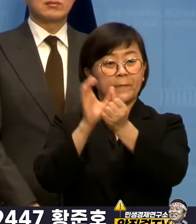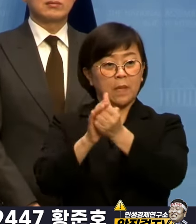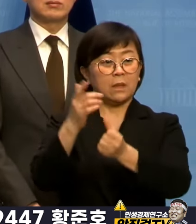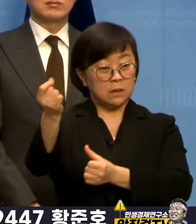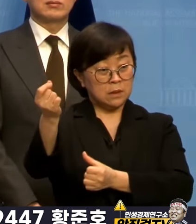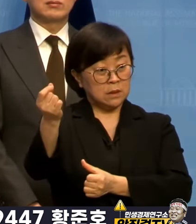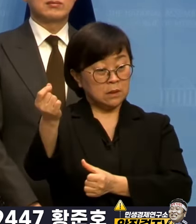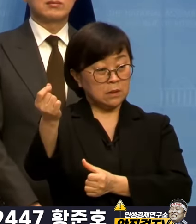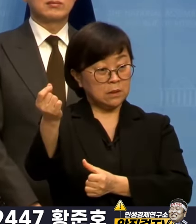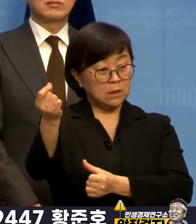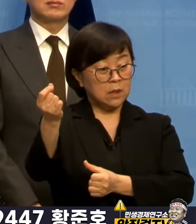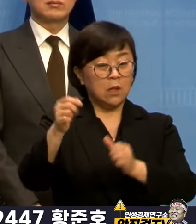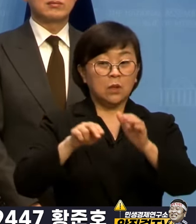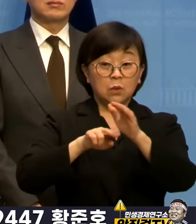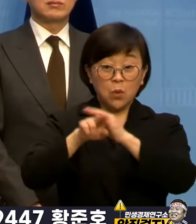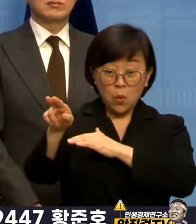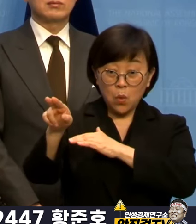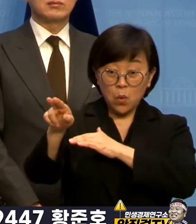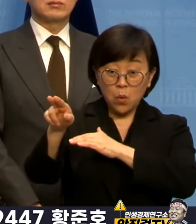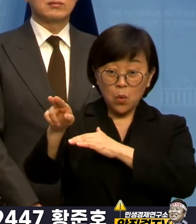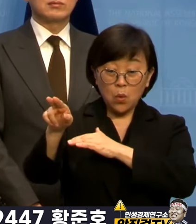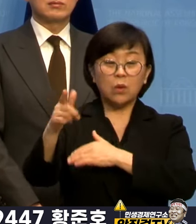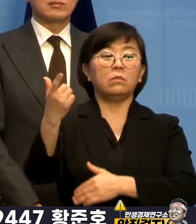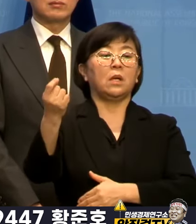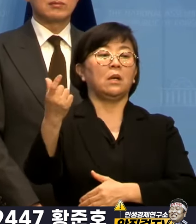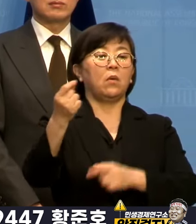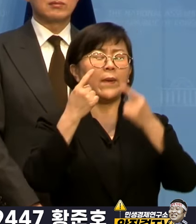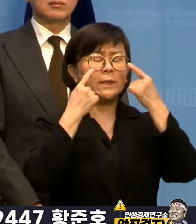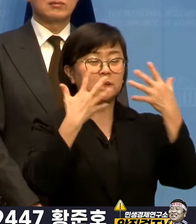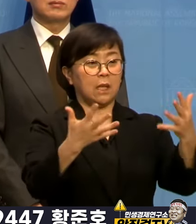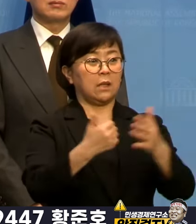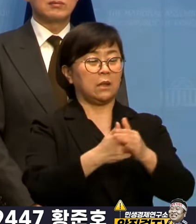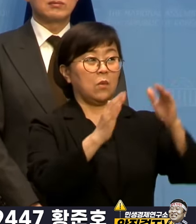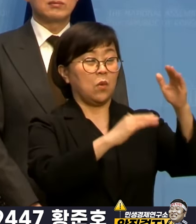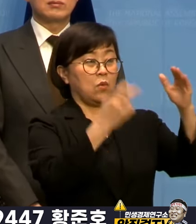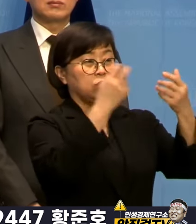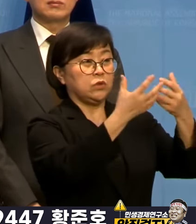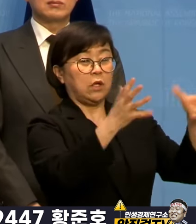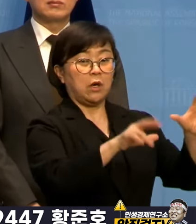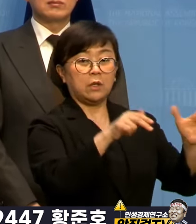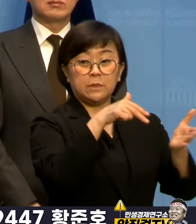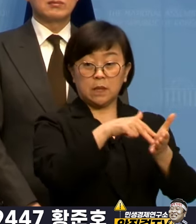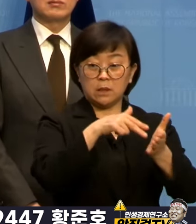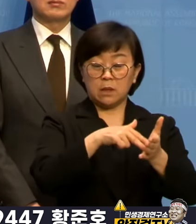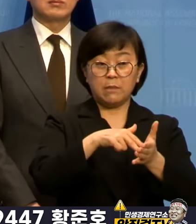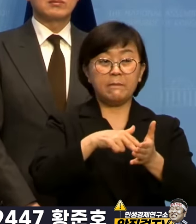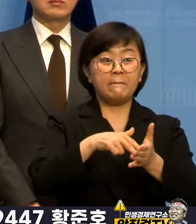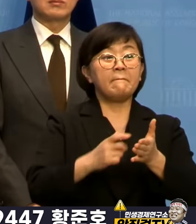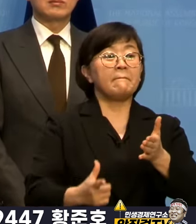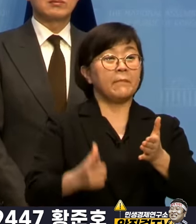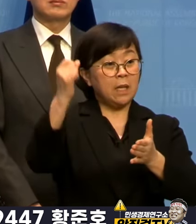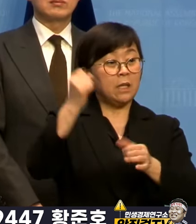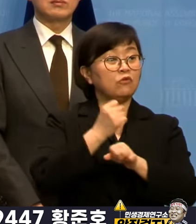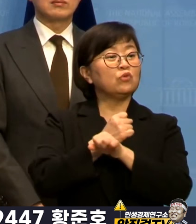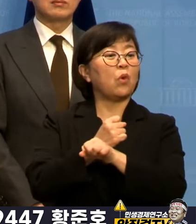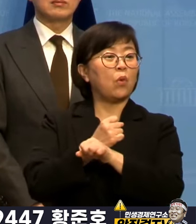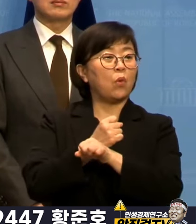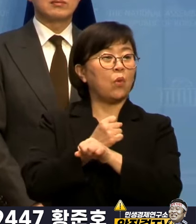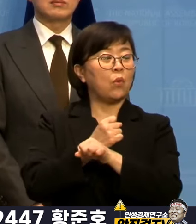시키고 봤을 때 도주로나 지금으로 명백하기 때문에 공수처들이 빨리 나서서